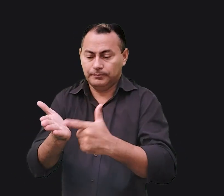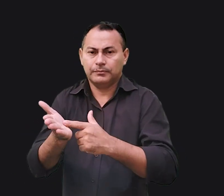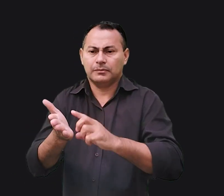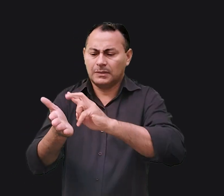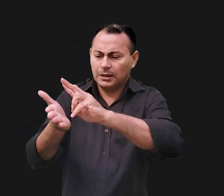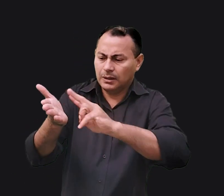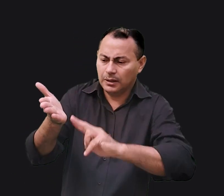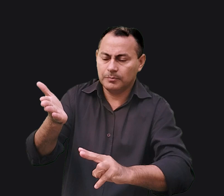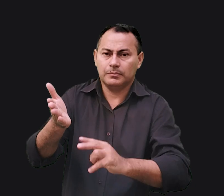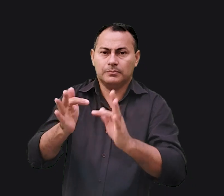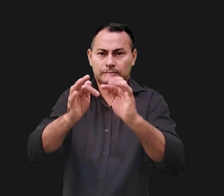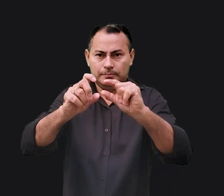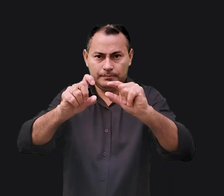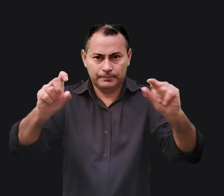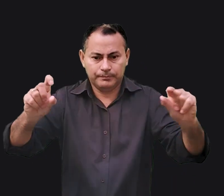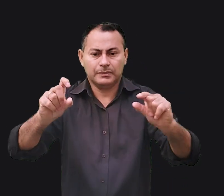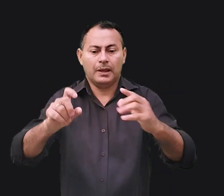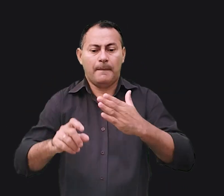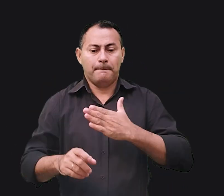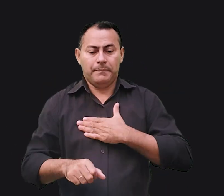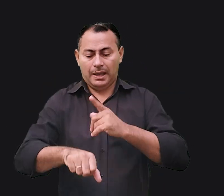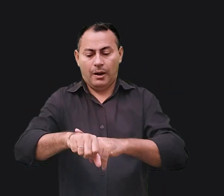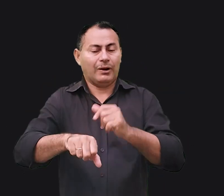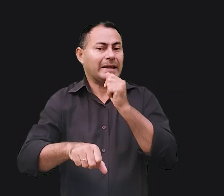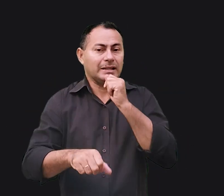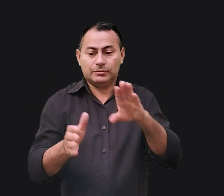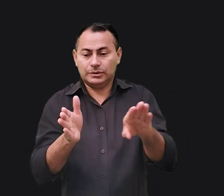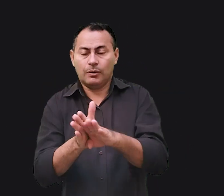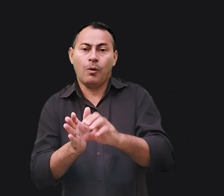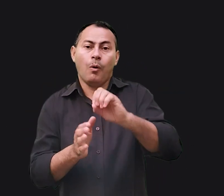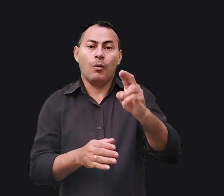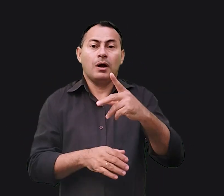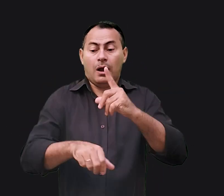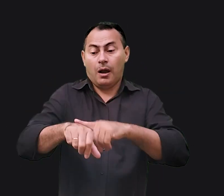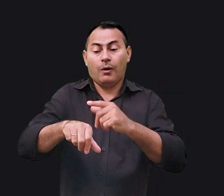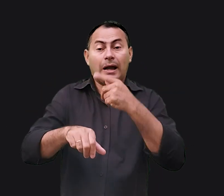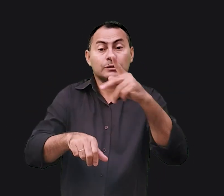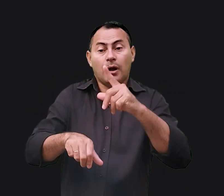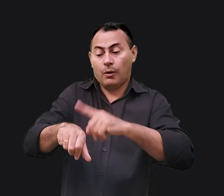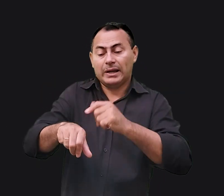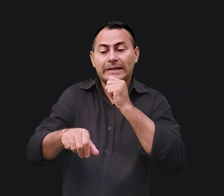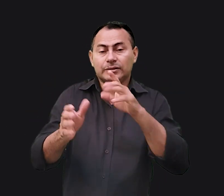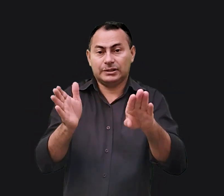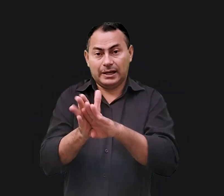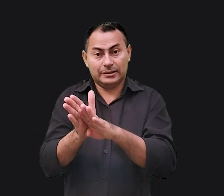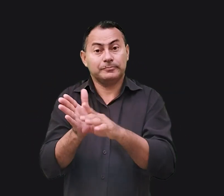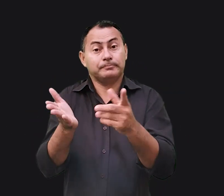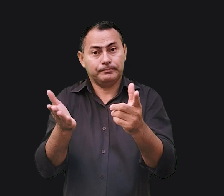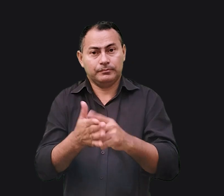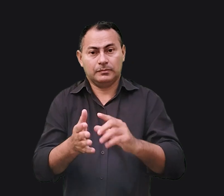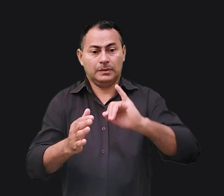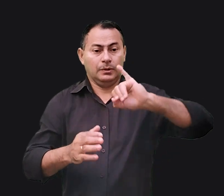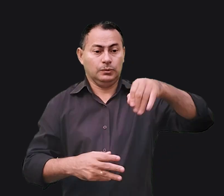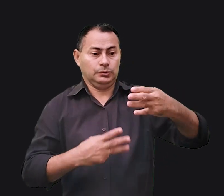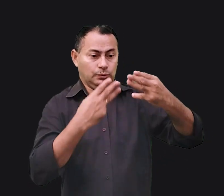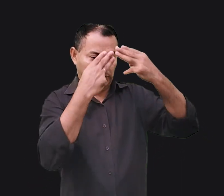várias vezes as frases: minha hora ainda não chegou, ou a sua hora não havia chegado. Os judeus tinham